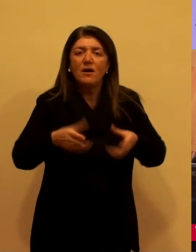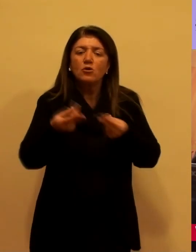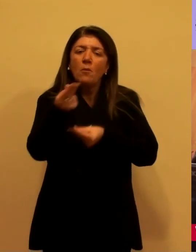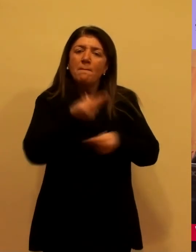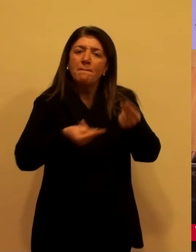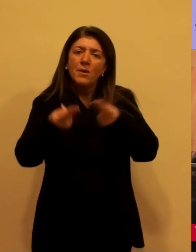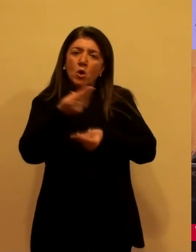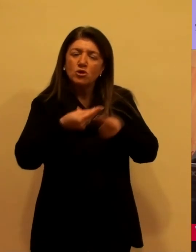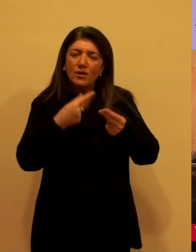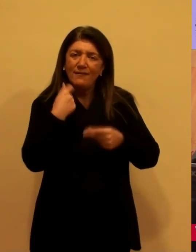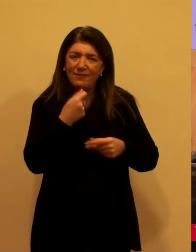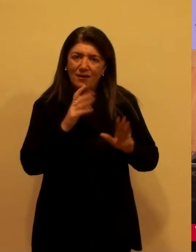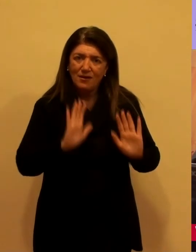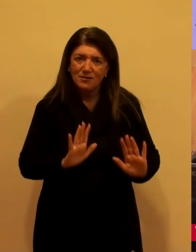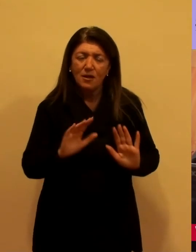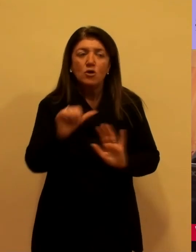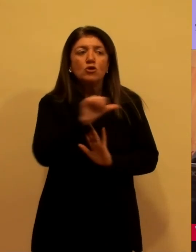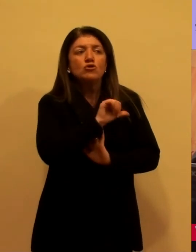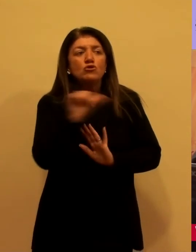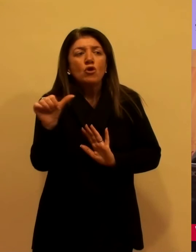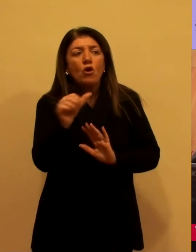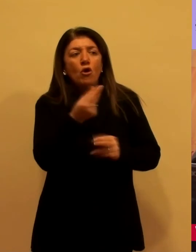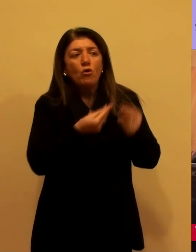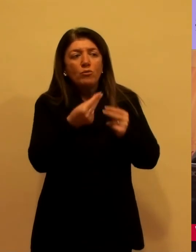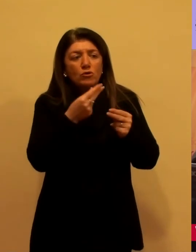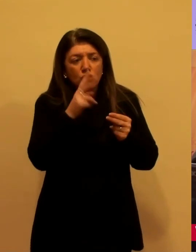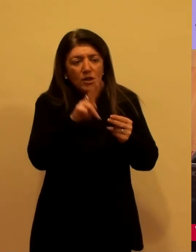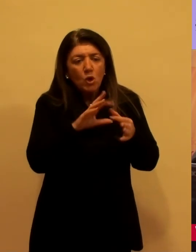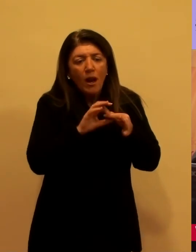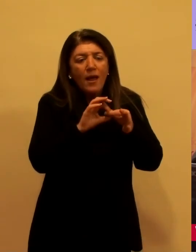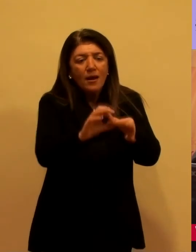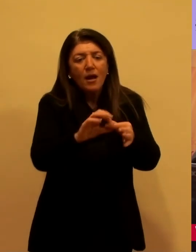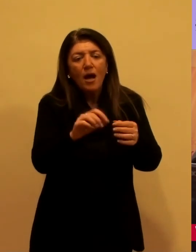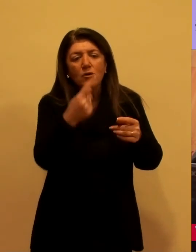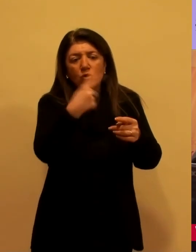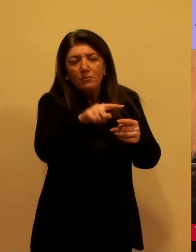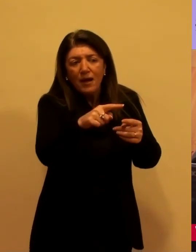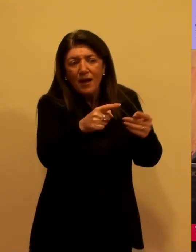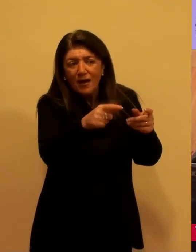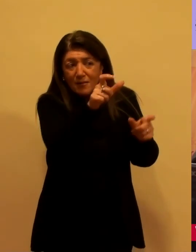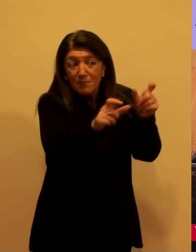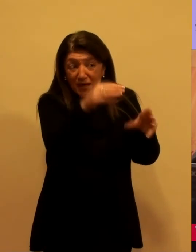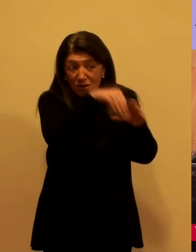di nuovo non era solo proprio un progetto legato ai loro ospiti, ma